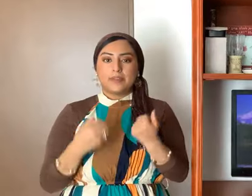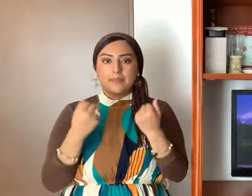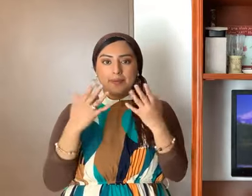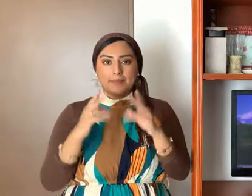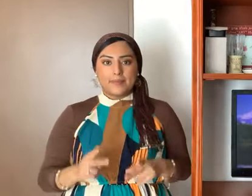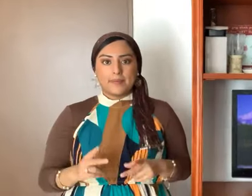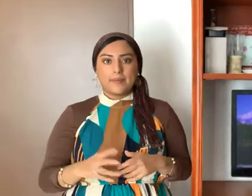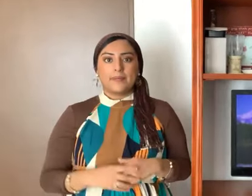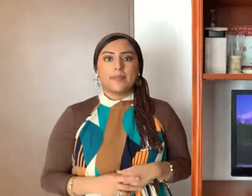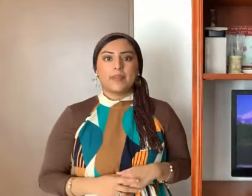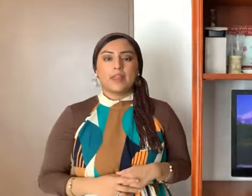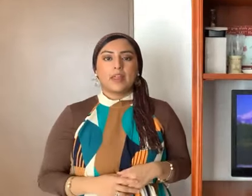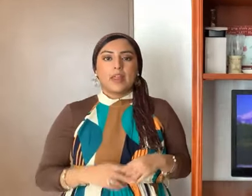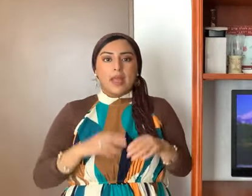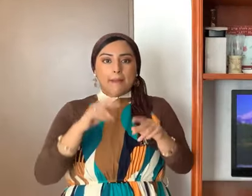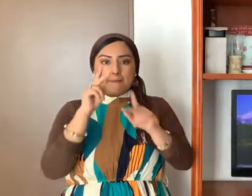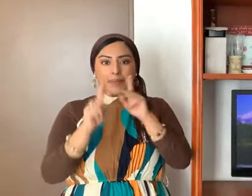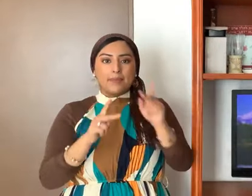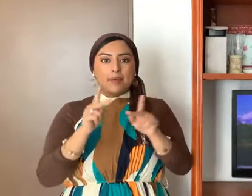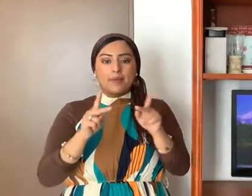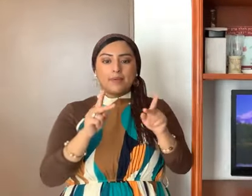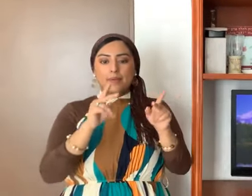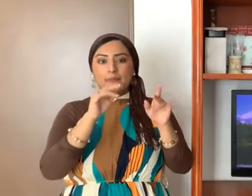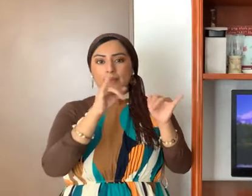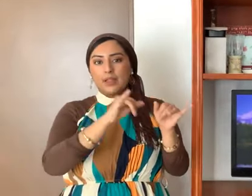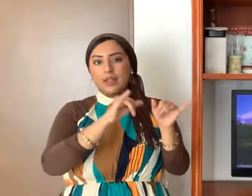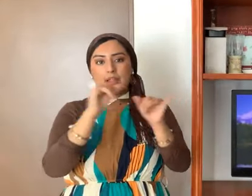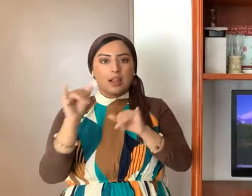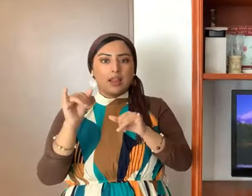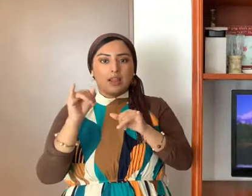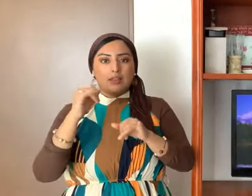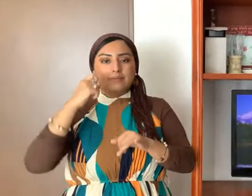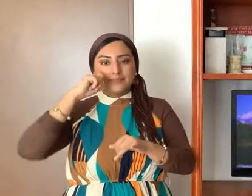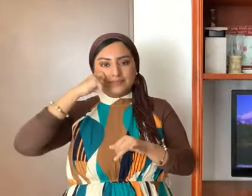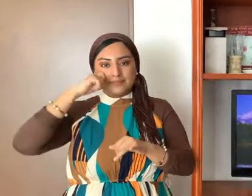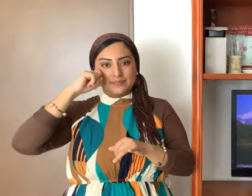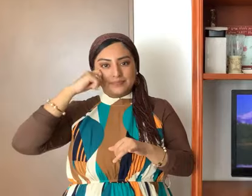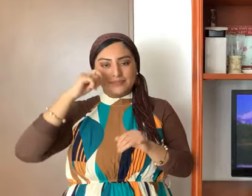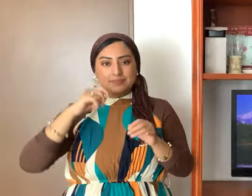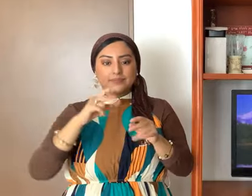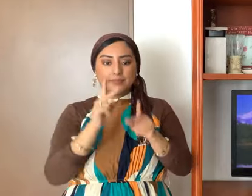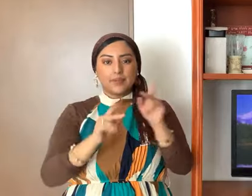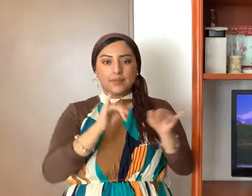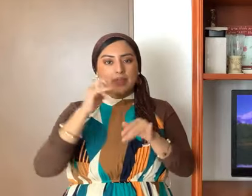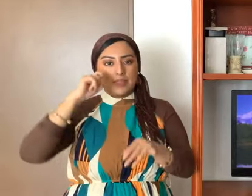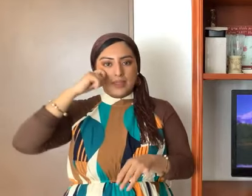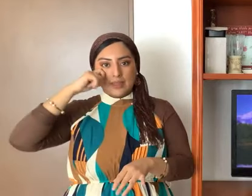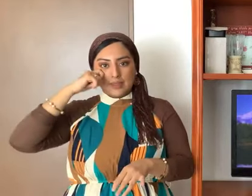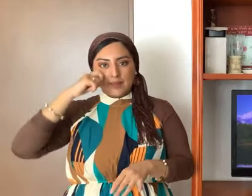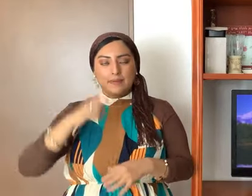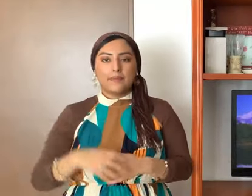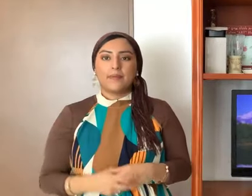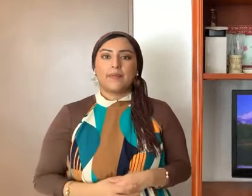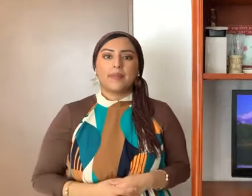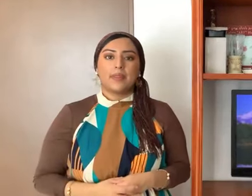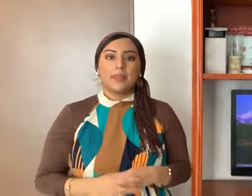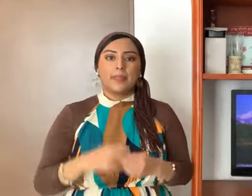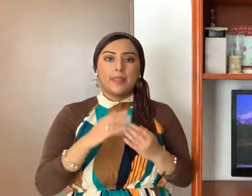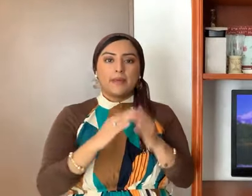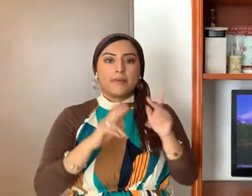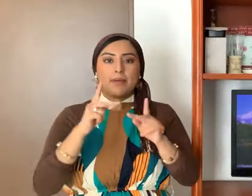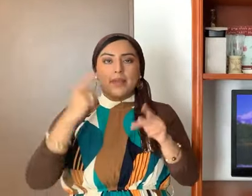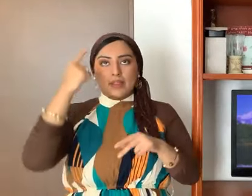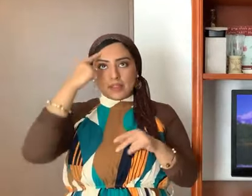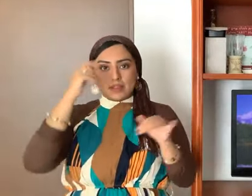teléfono. Las personas son como cebollas, ¿sí? No te imagines el aroma, no es por eso, no. Las personas creen que son